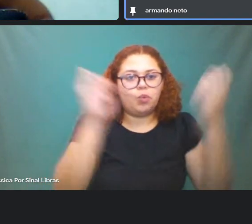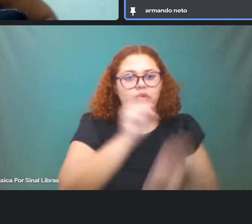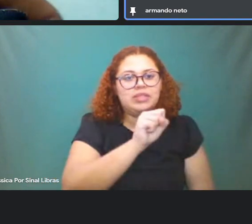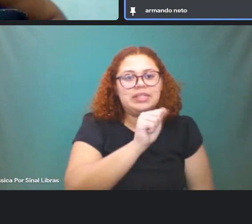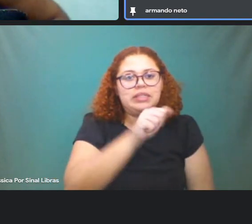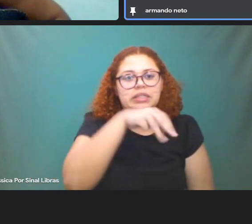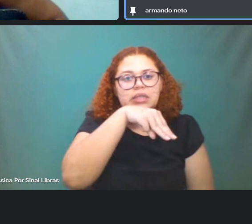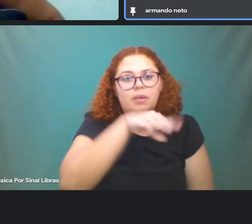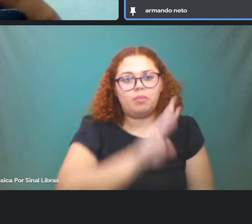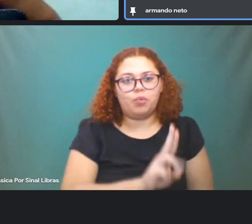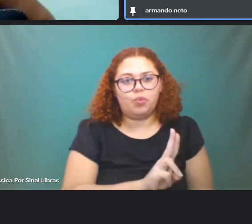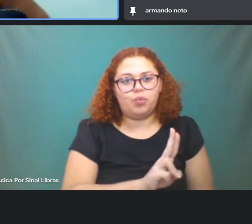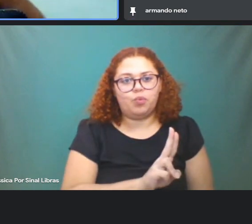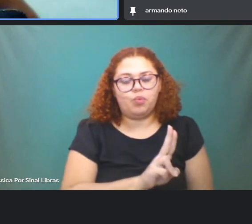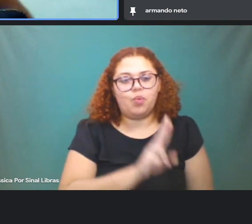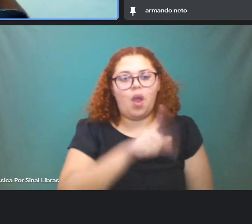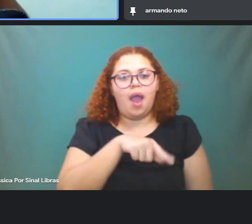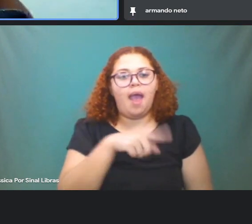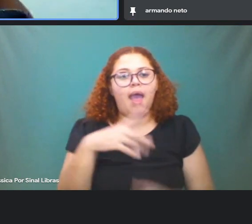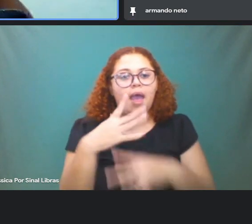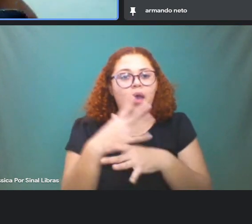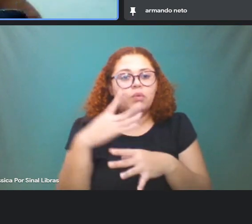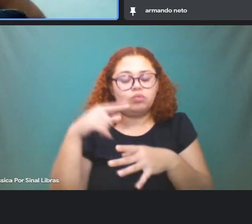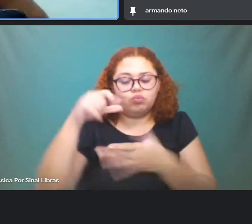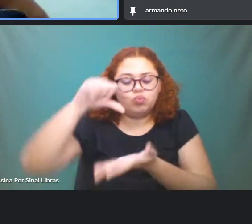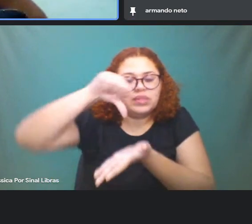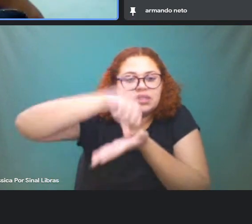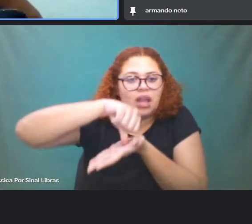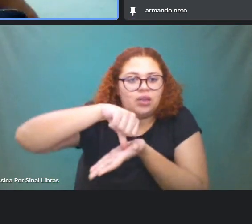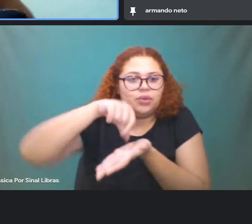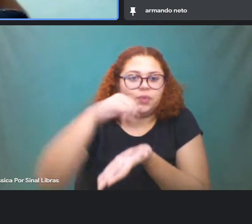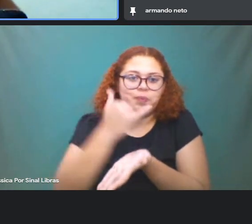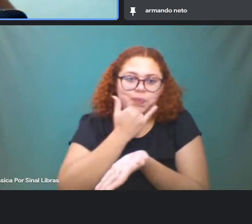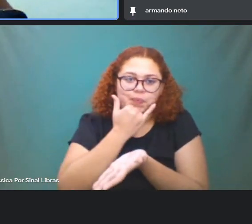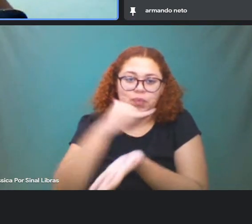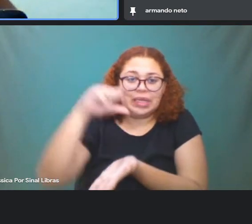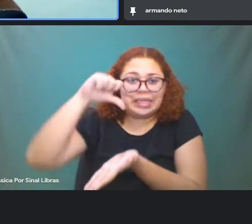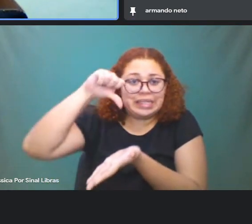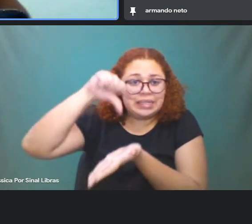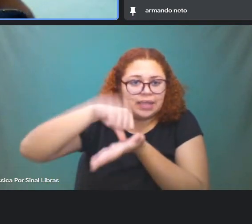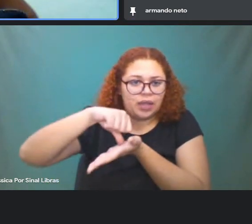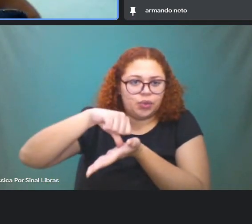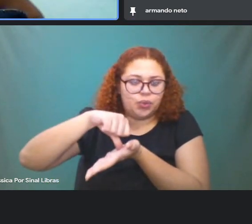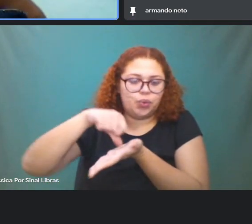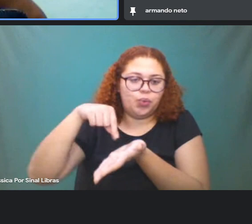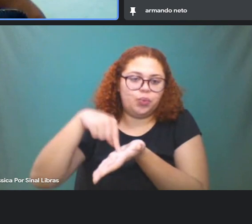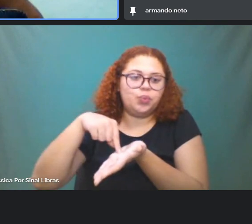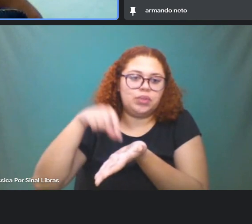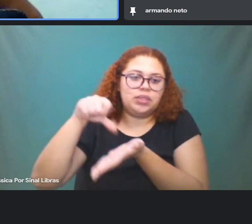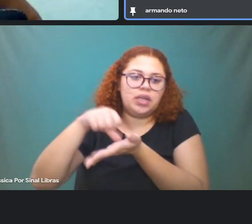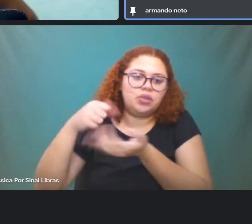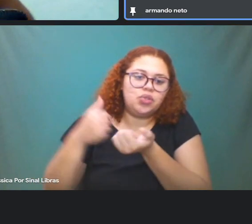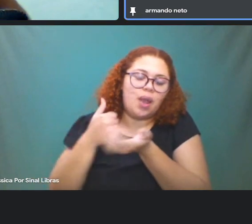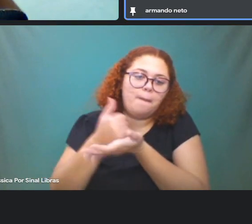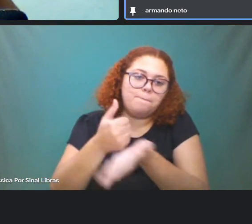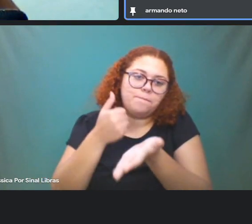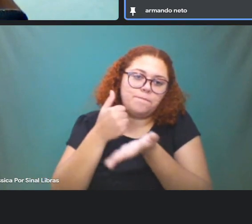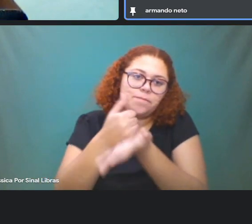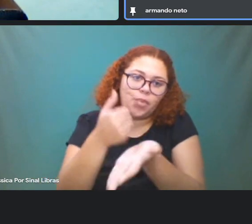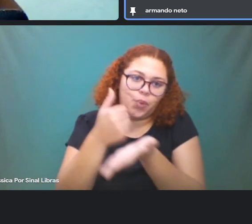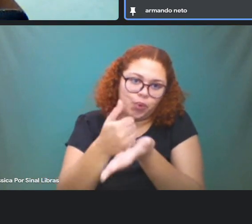Lagoa Nova. É um centro que dá apoio aos estudantes do Estado com deficiência. Do Estado e municípios